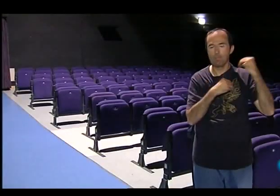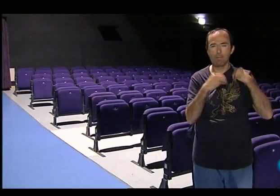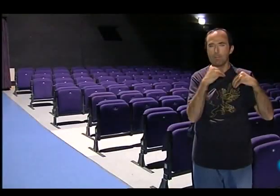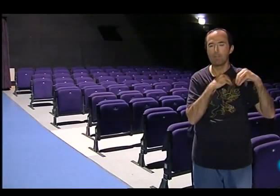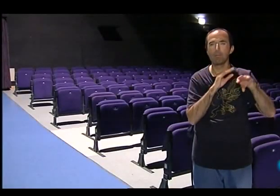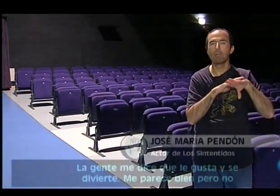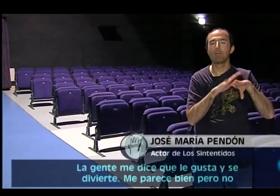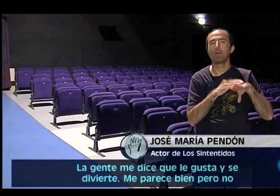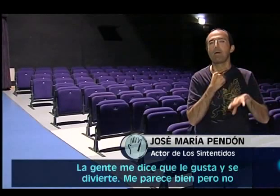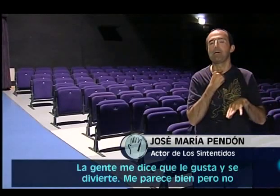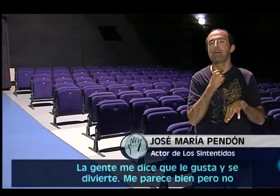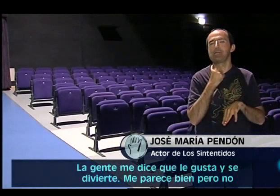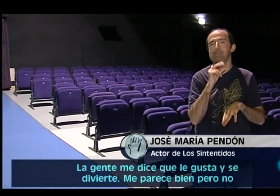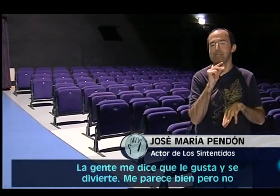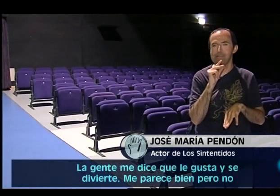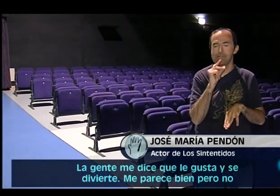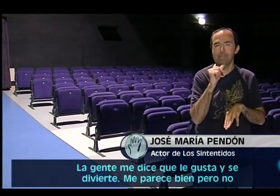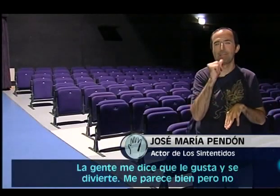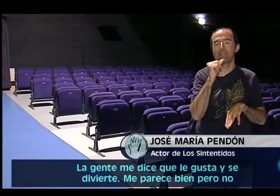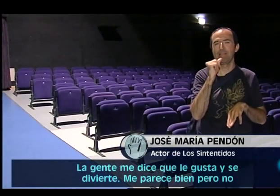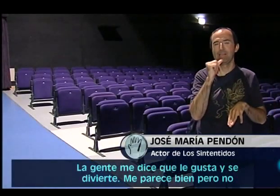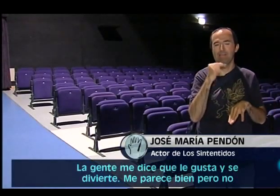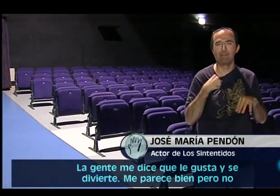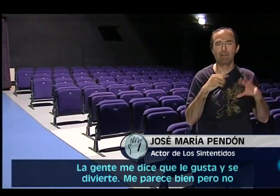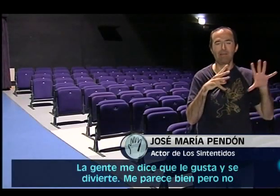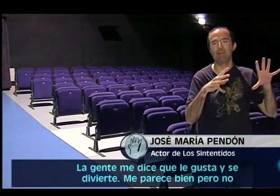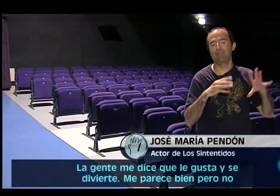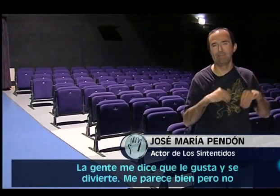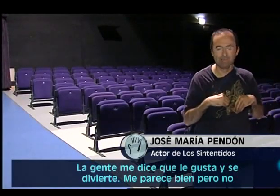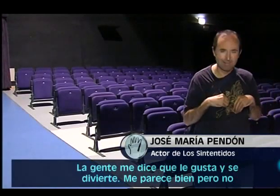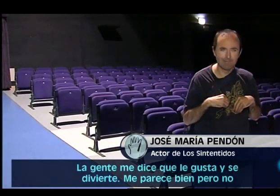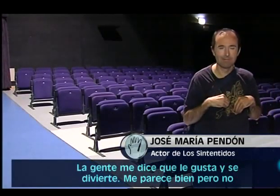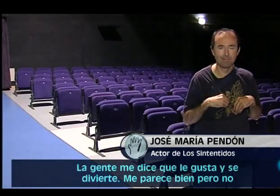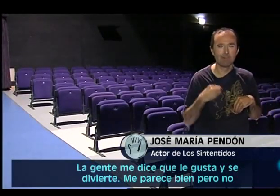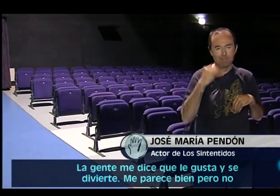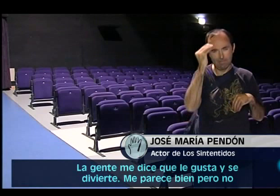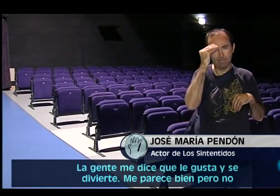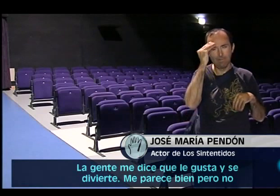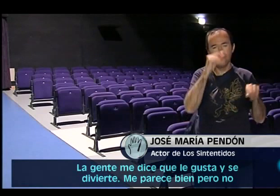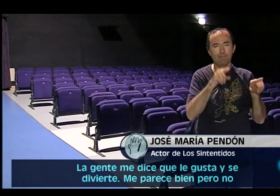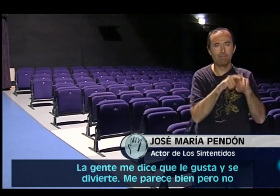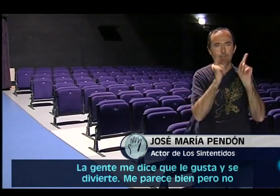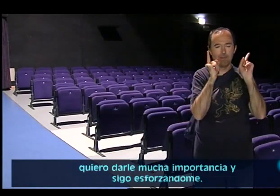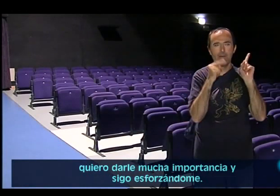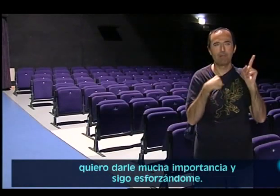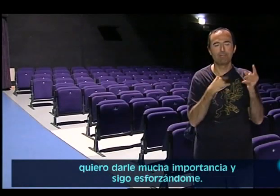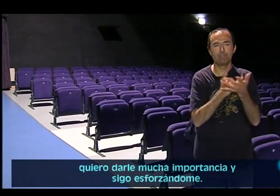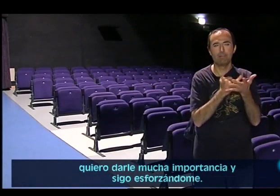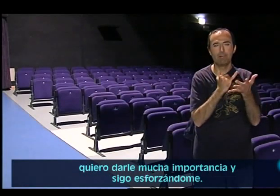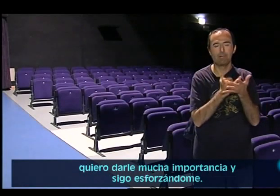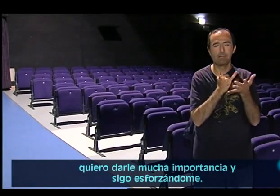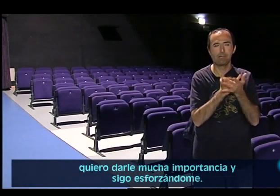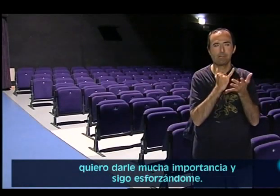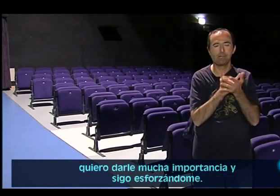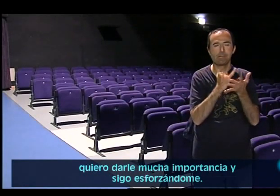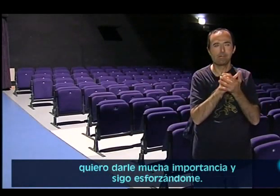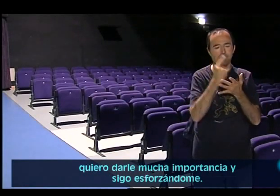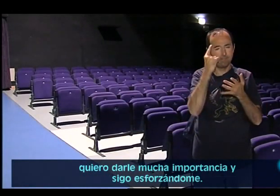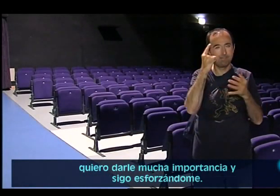La gente me dice que le gusta y se divierte. Me parece bien, pero no quiero darle mucha importancia y sigo